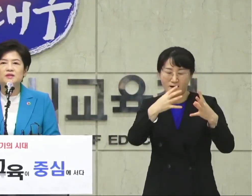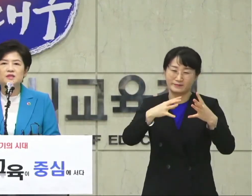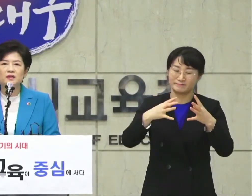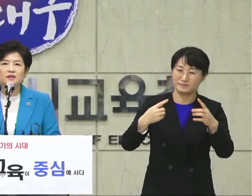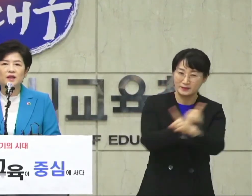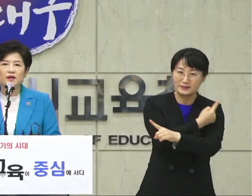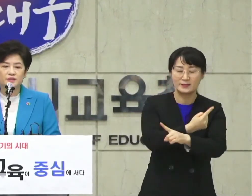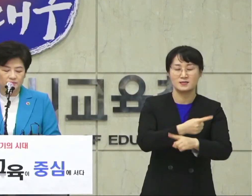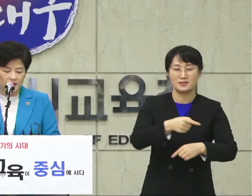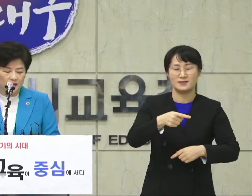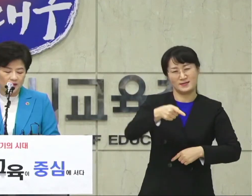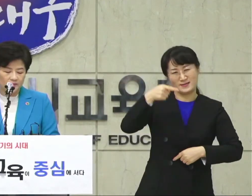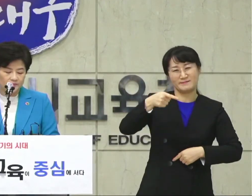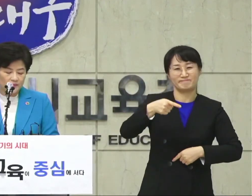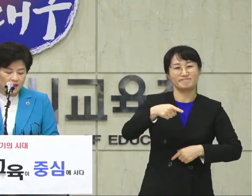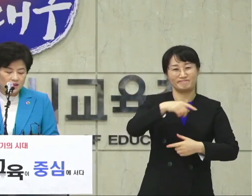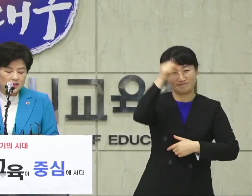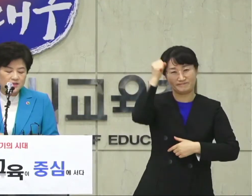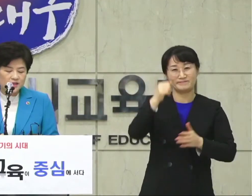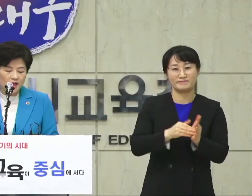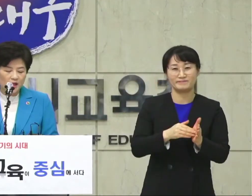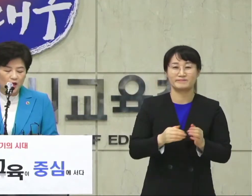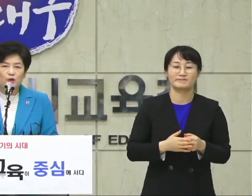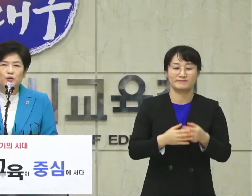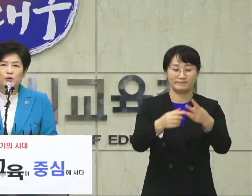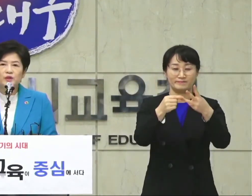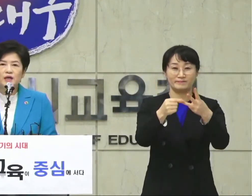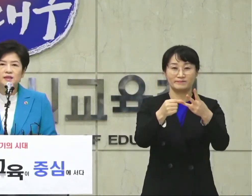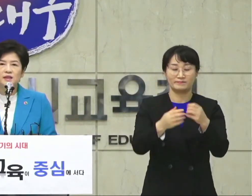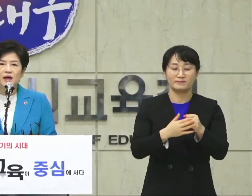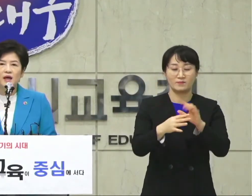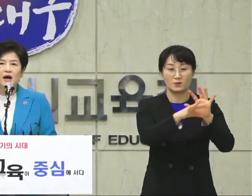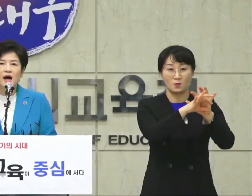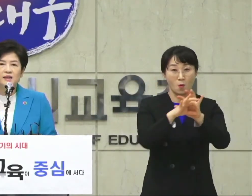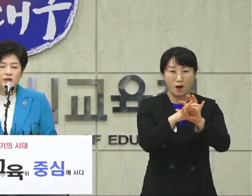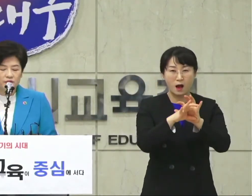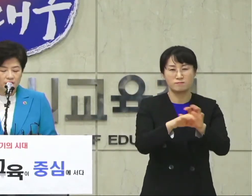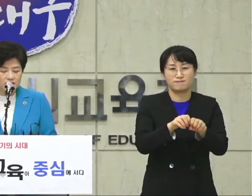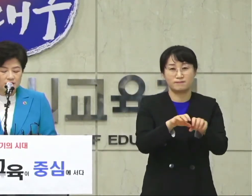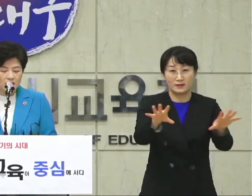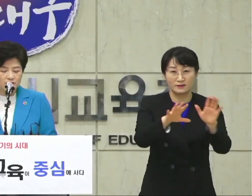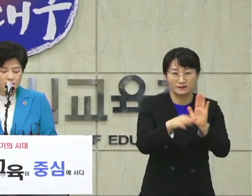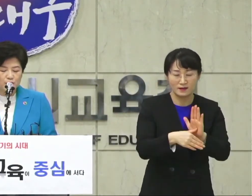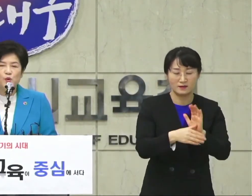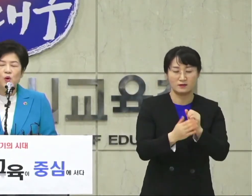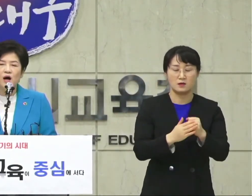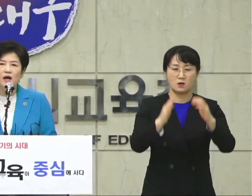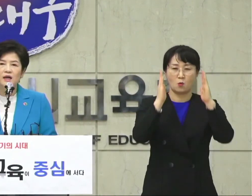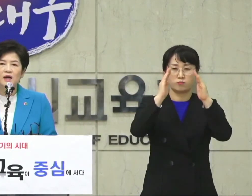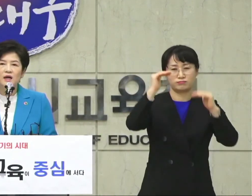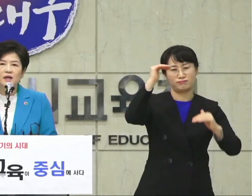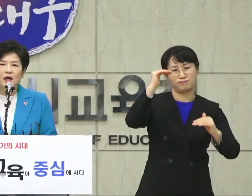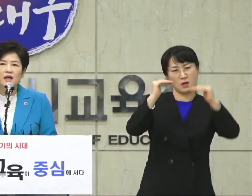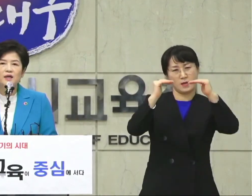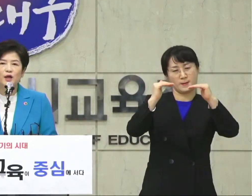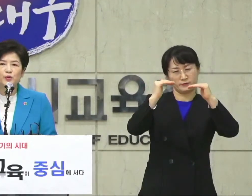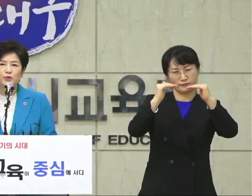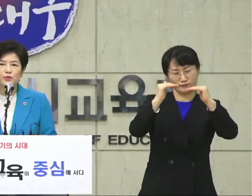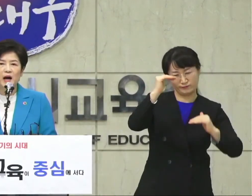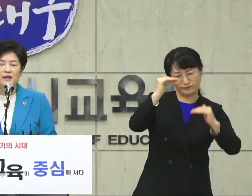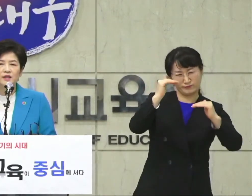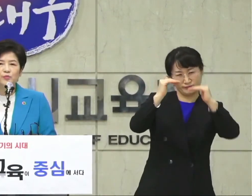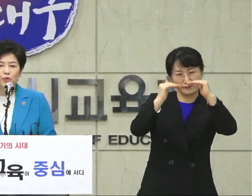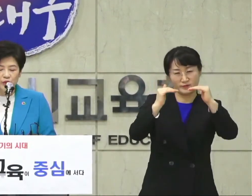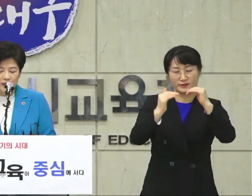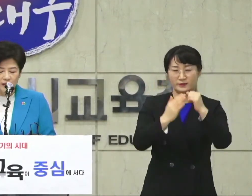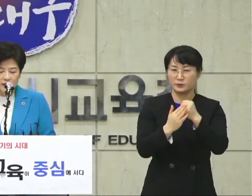우수기관으로 선정되었습니다. 셋째, 코로나 시대 학력 격차 최소화,